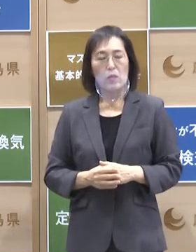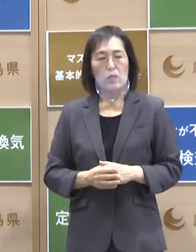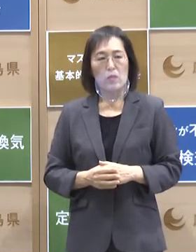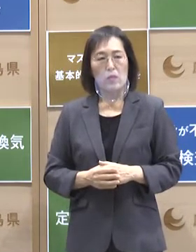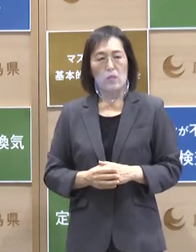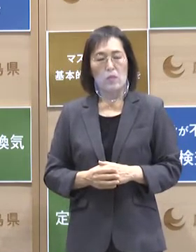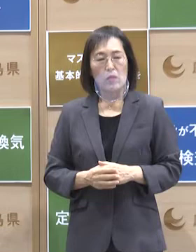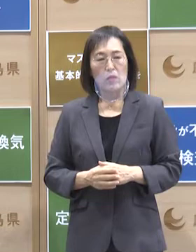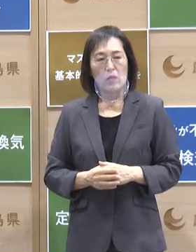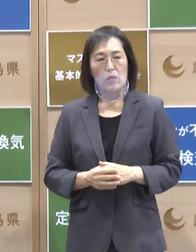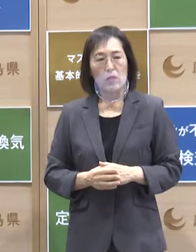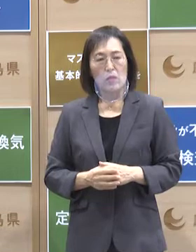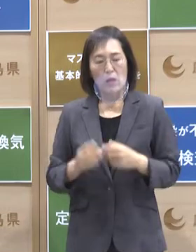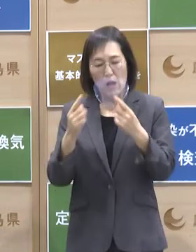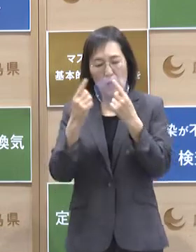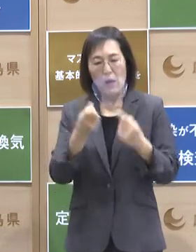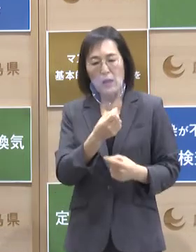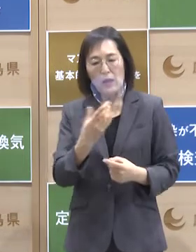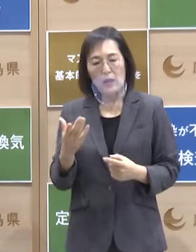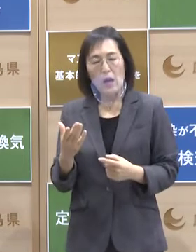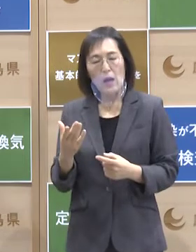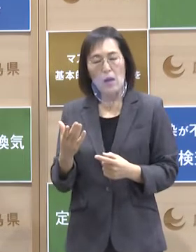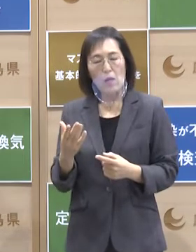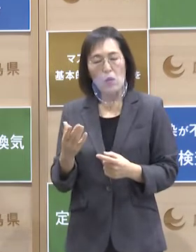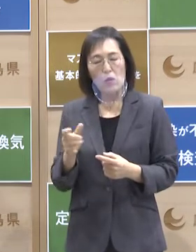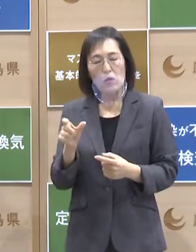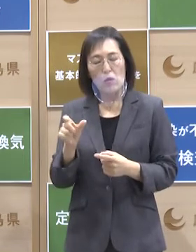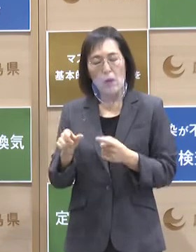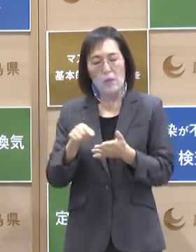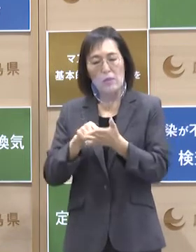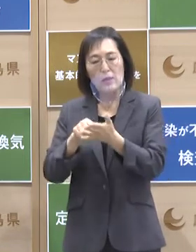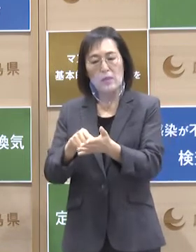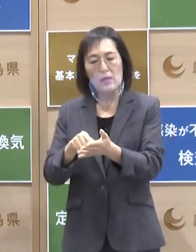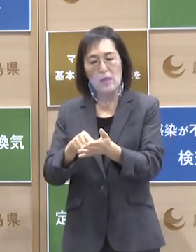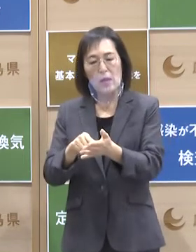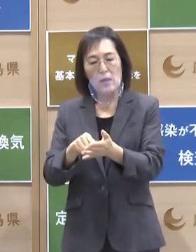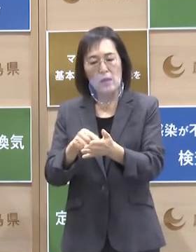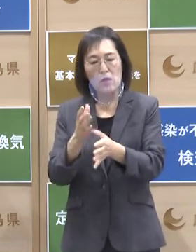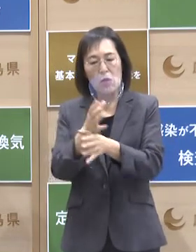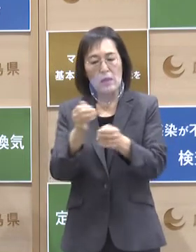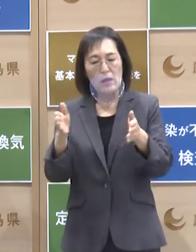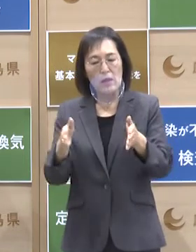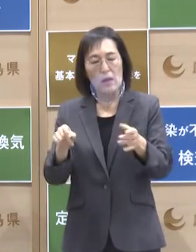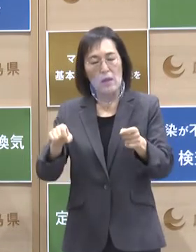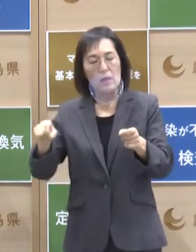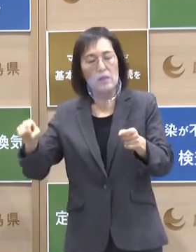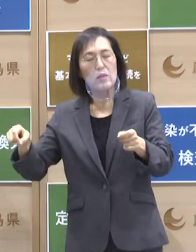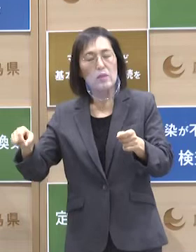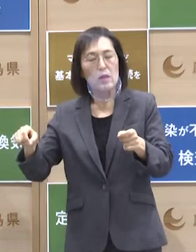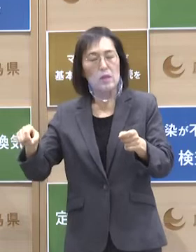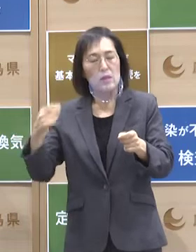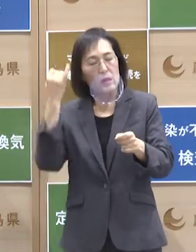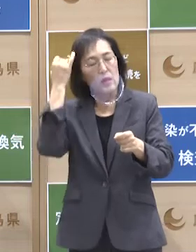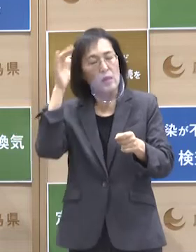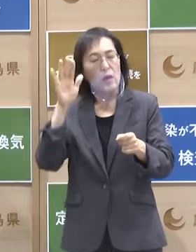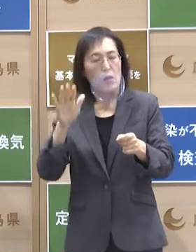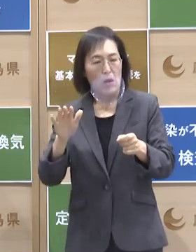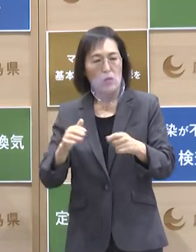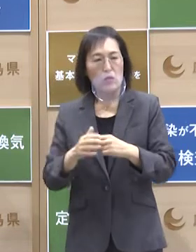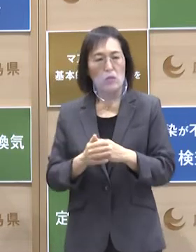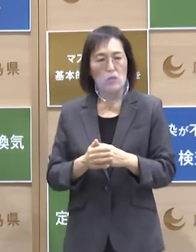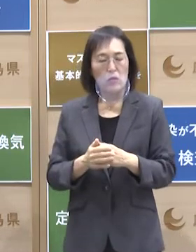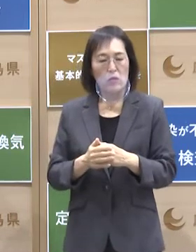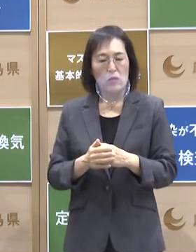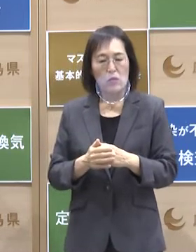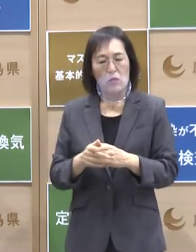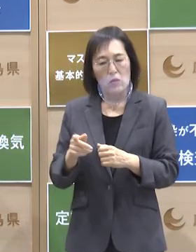マイナポイントを延長するというような方針も示されてますけれども、こういった政府のマイナンバーカード普及の取り組みについて、全体につい